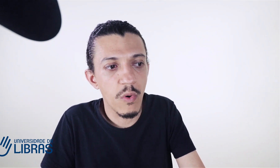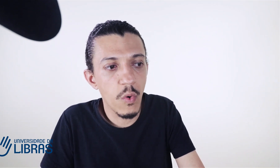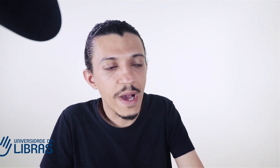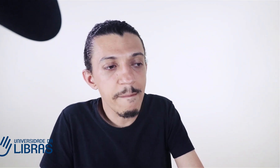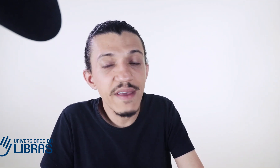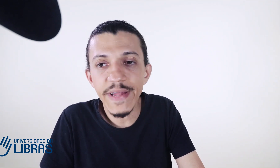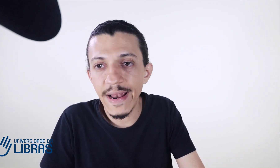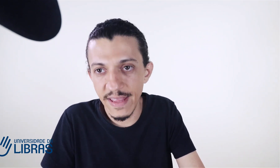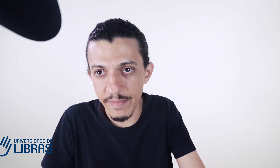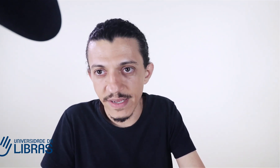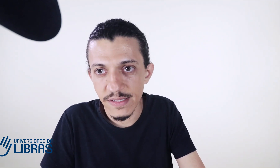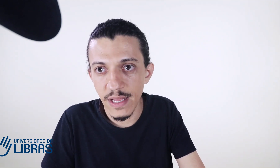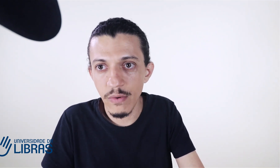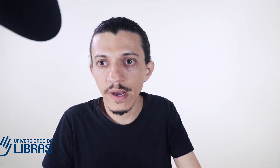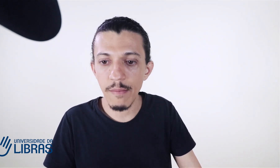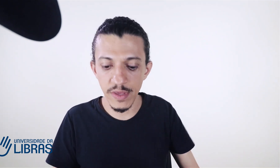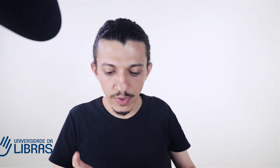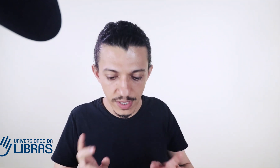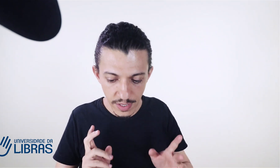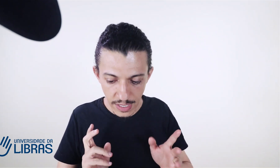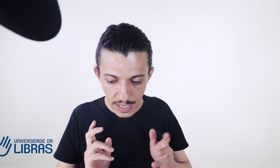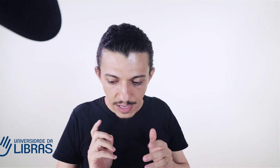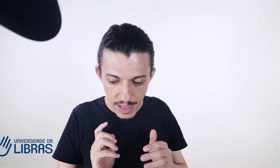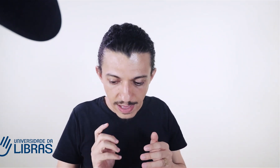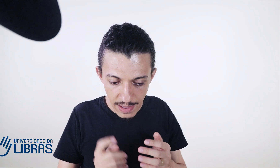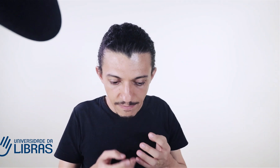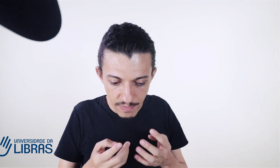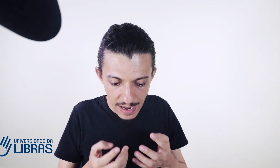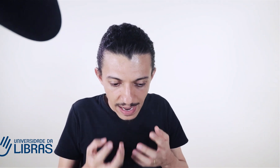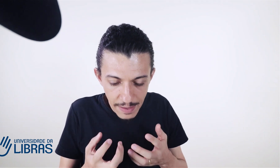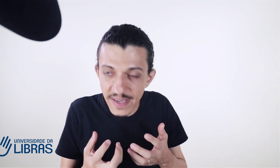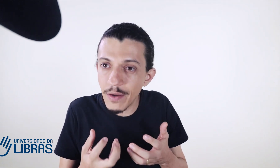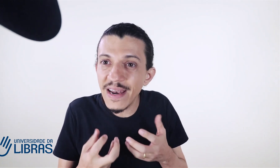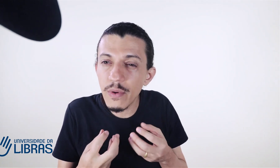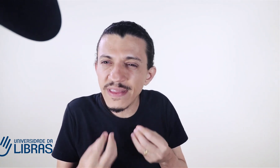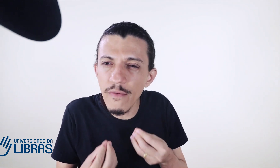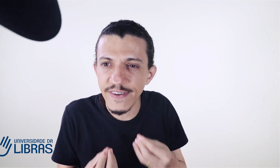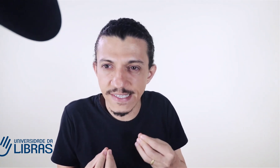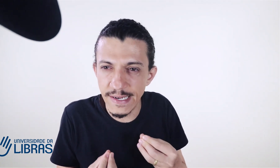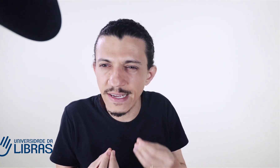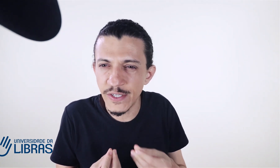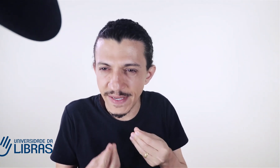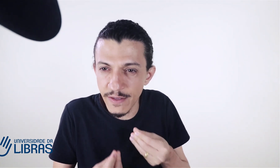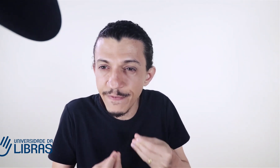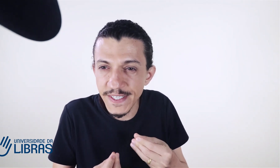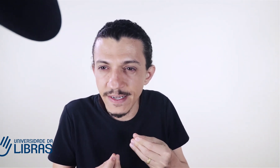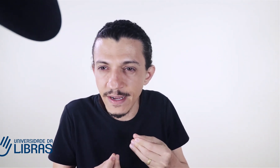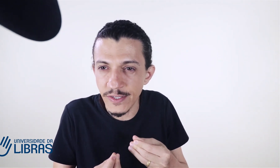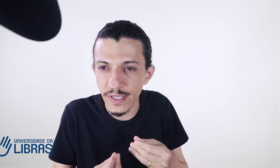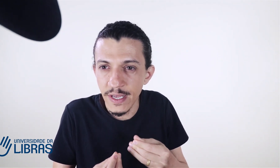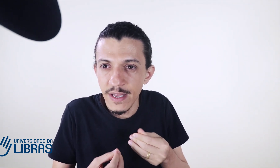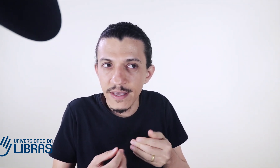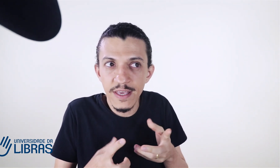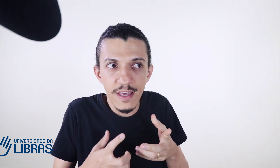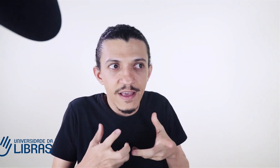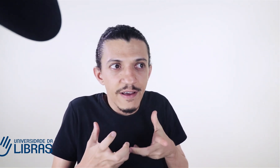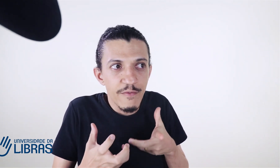o caminho da Libras, ele é um caminho em que a Libras é uma língua tão fascinante, mas tão fascinante, que